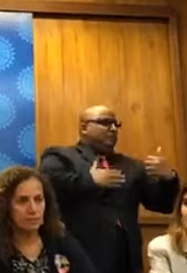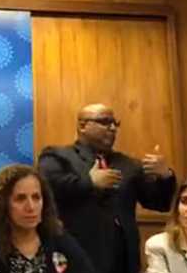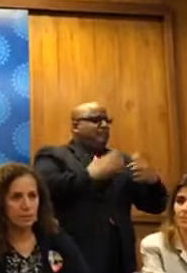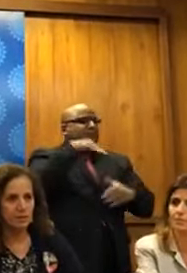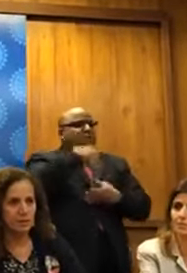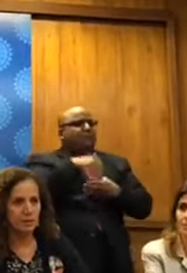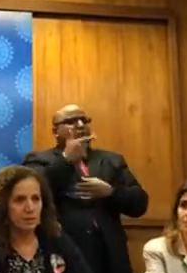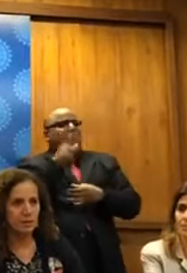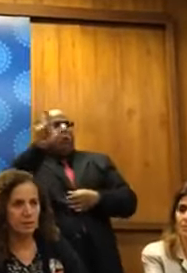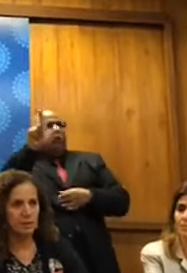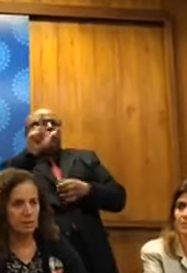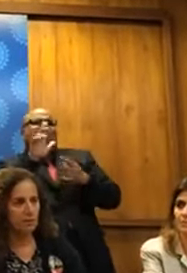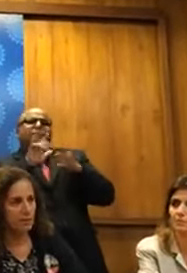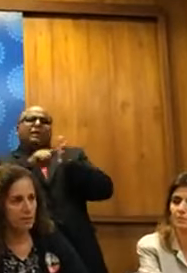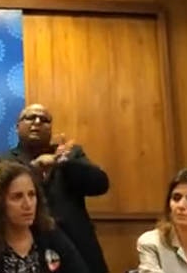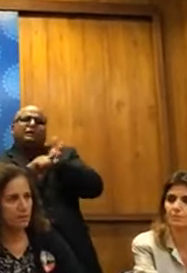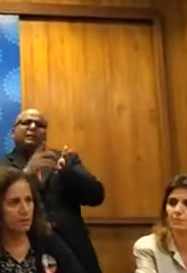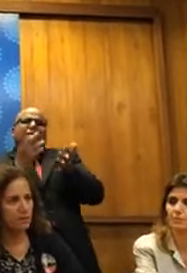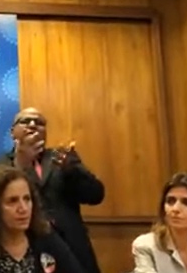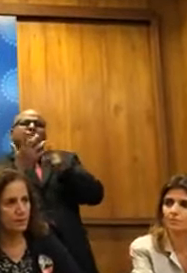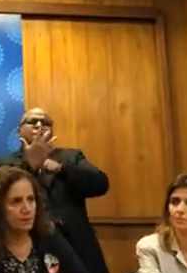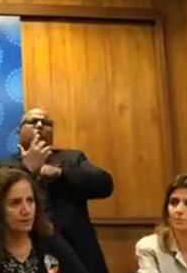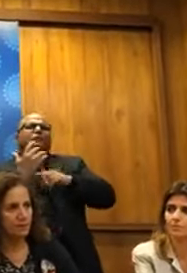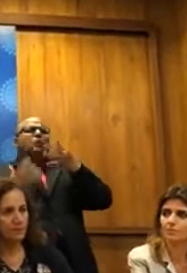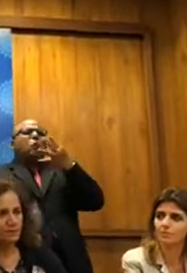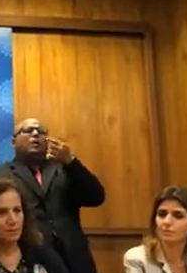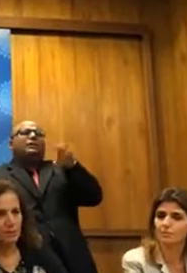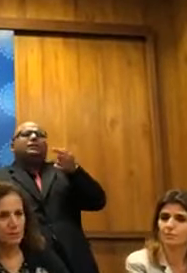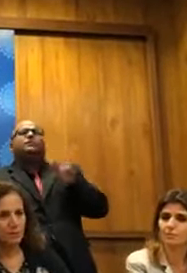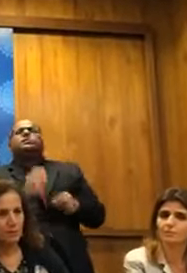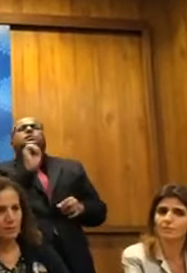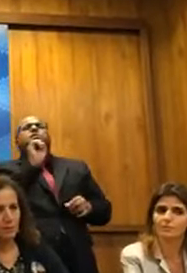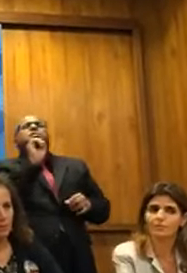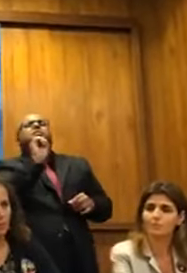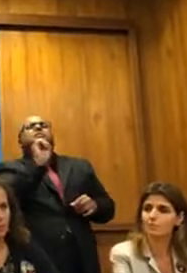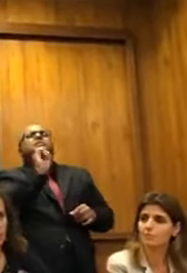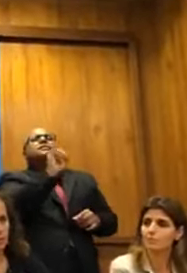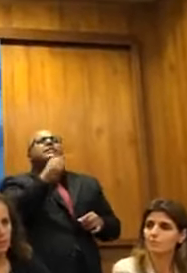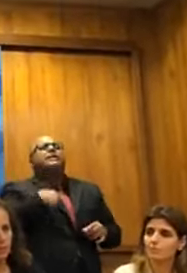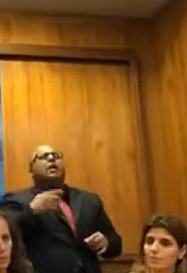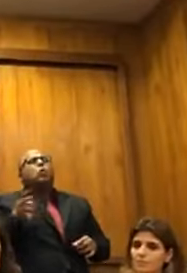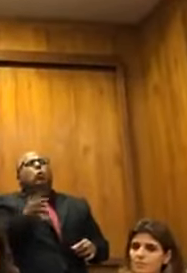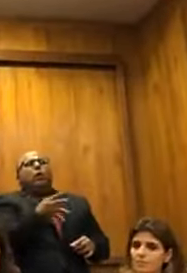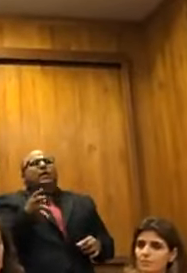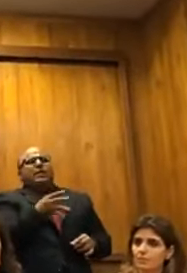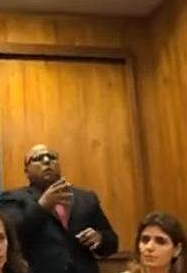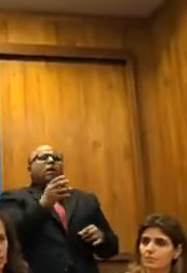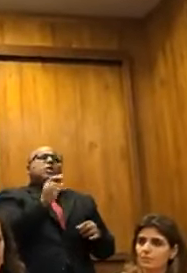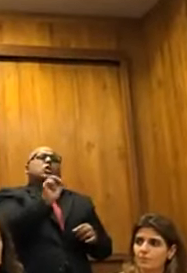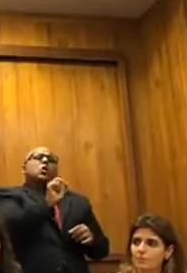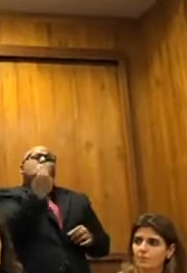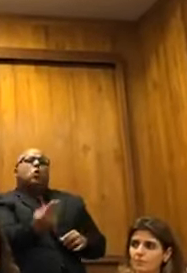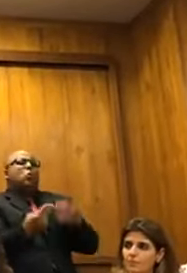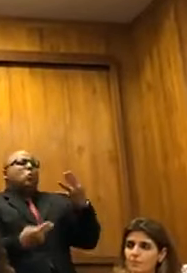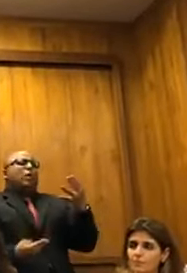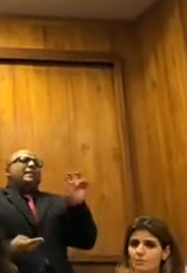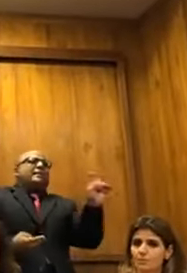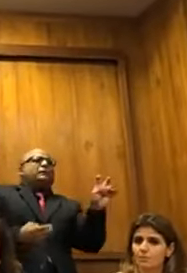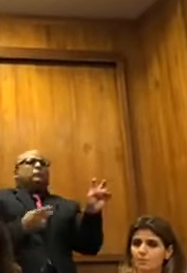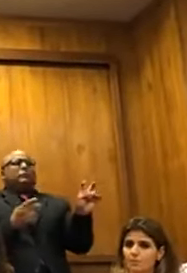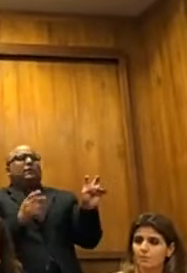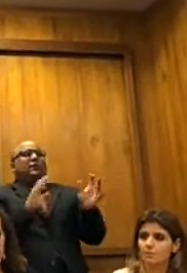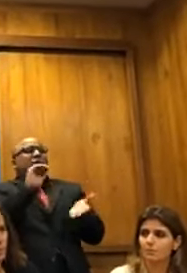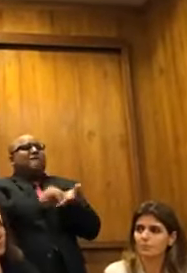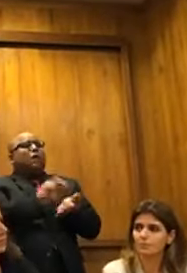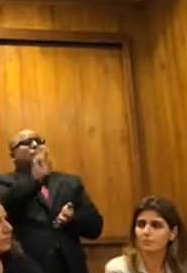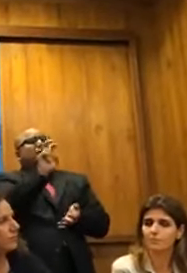Vox Populi que me dá 47. Vamos supor que eu tenha 44 ou 45. Eu estou a